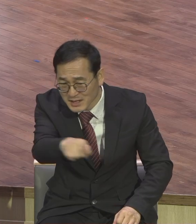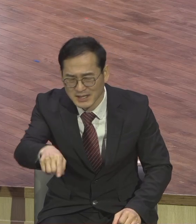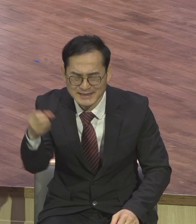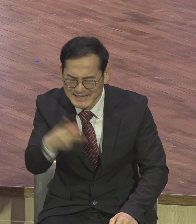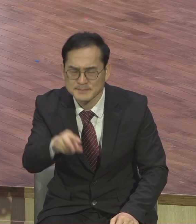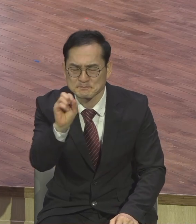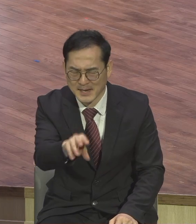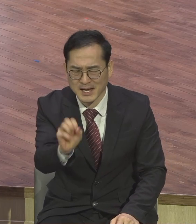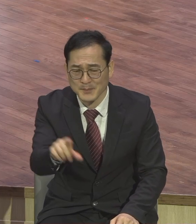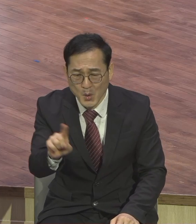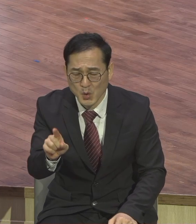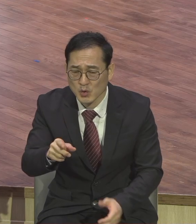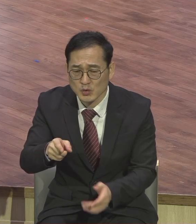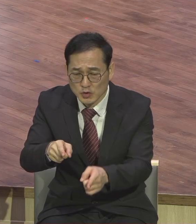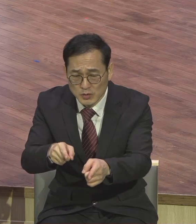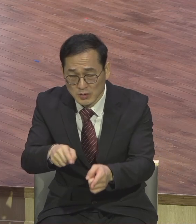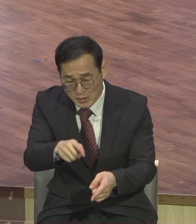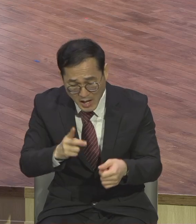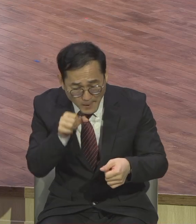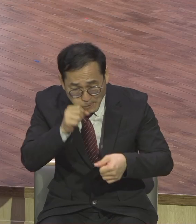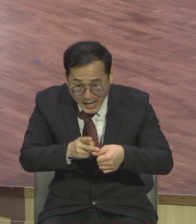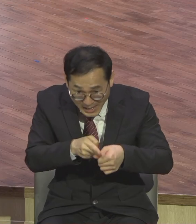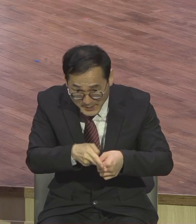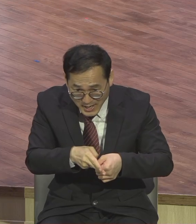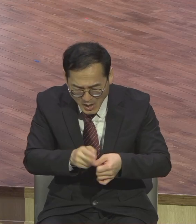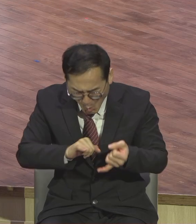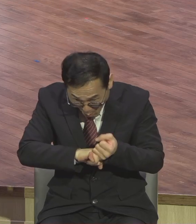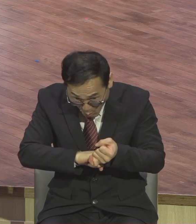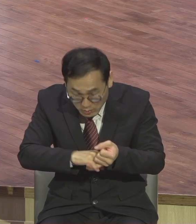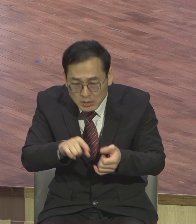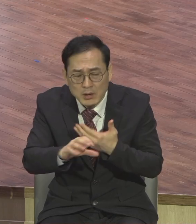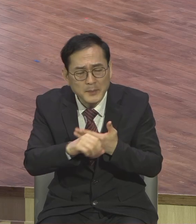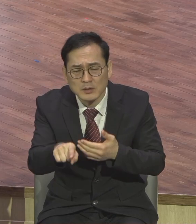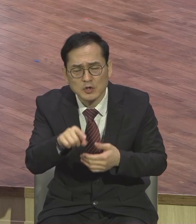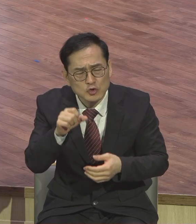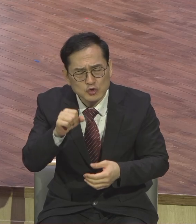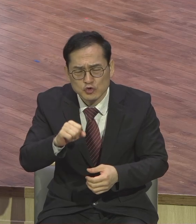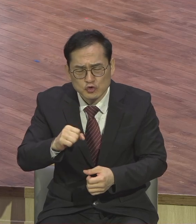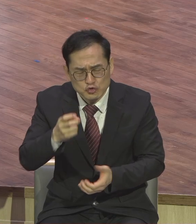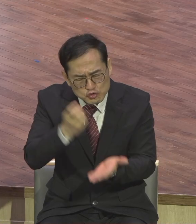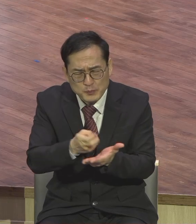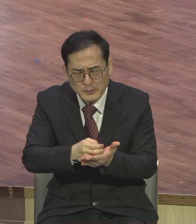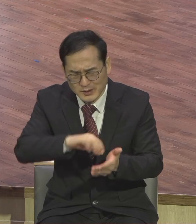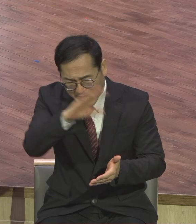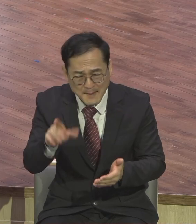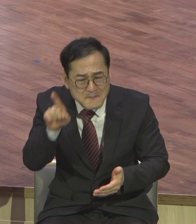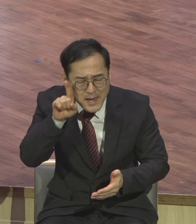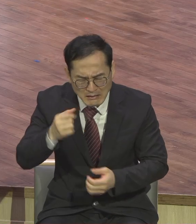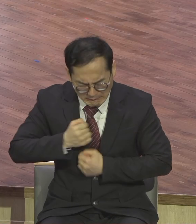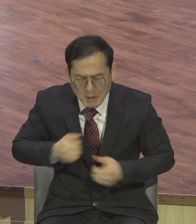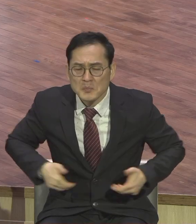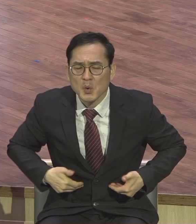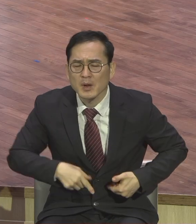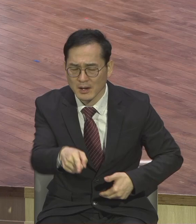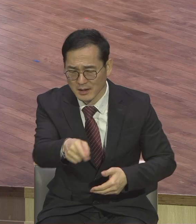그는 율법 전체를 행할 의무를 가진 자라. 율법 안에서 어렵다함을 얻으려 하는 너희는